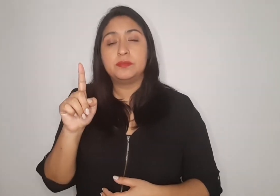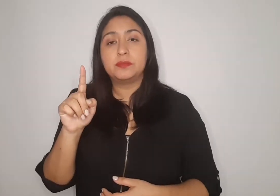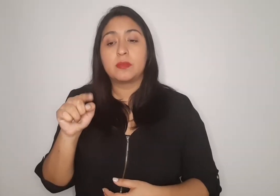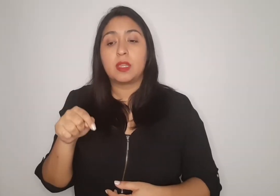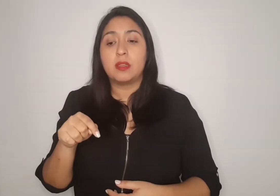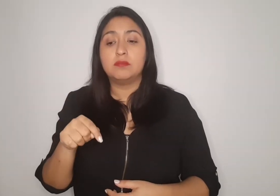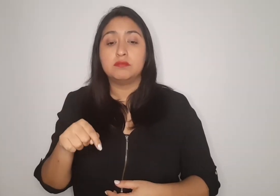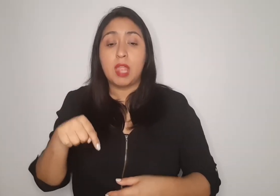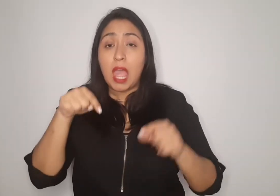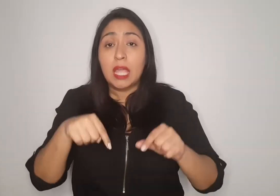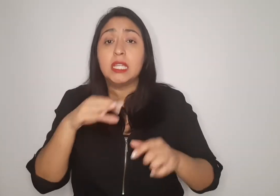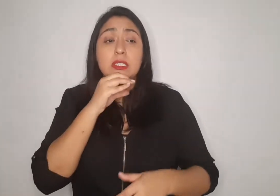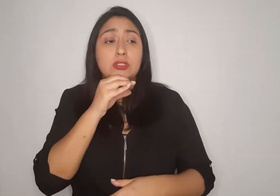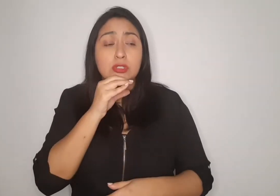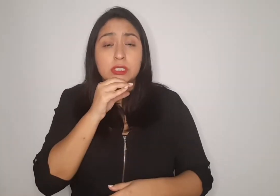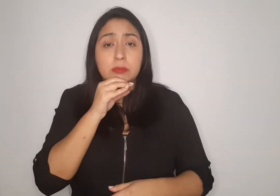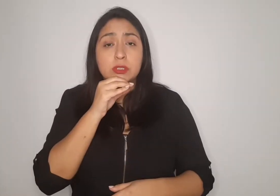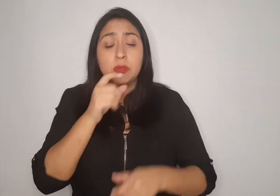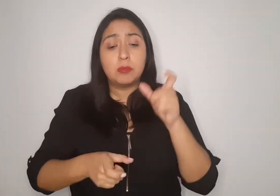la gente sale poco.